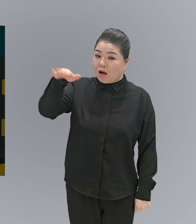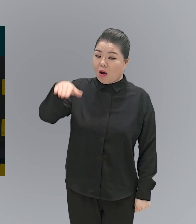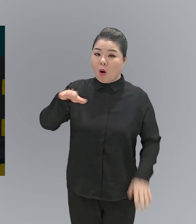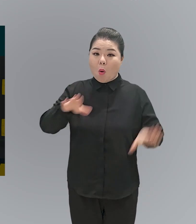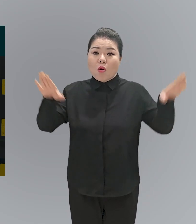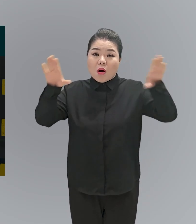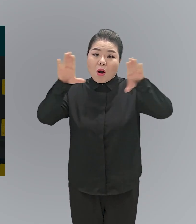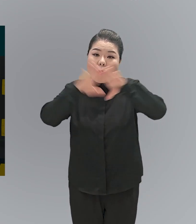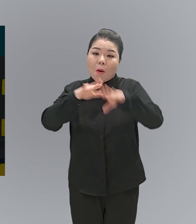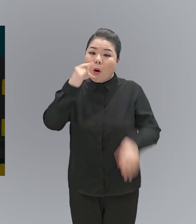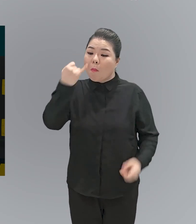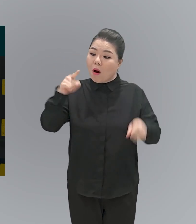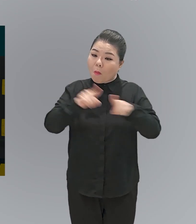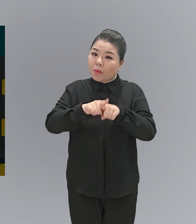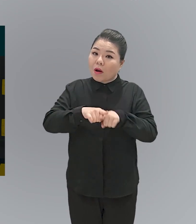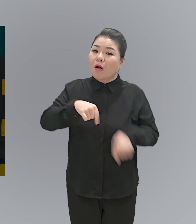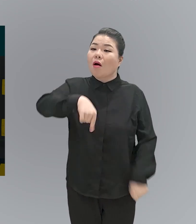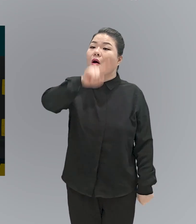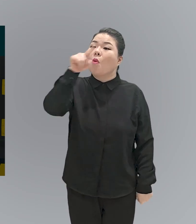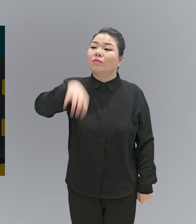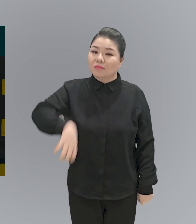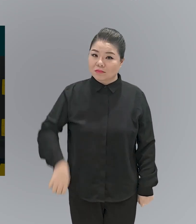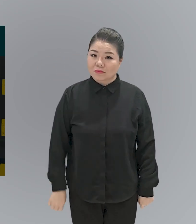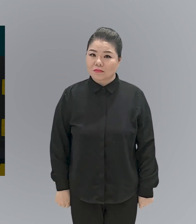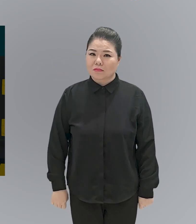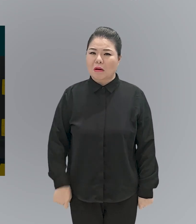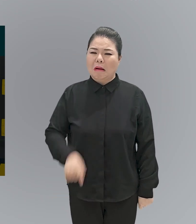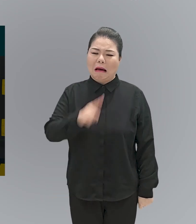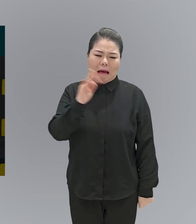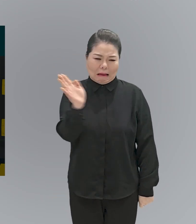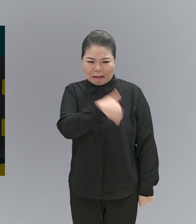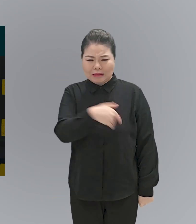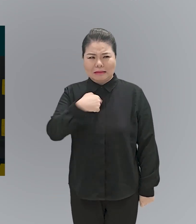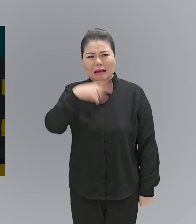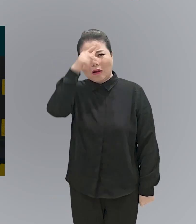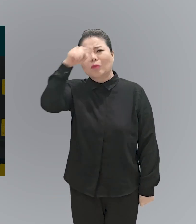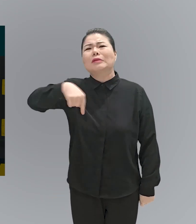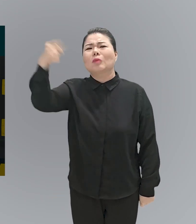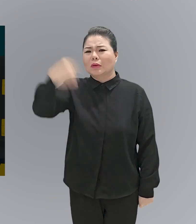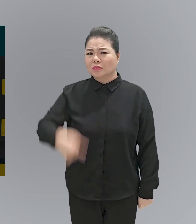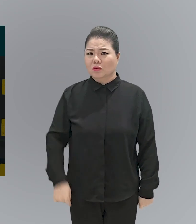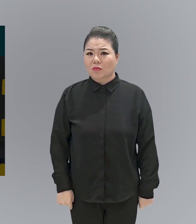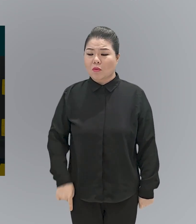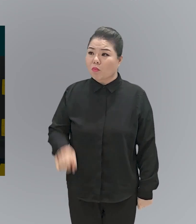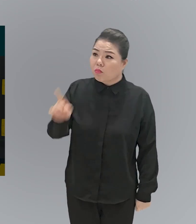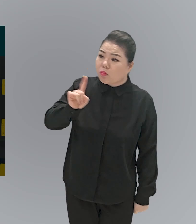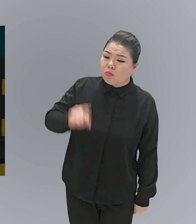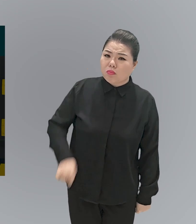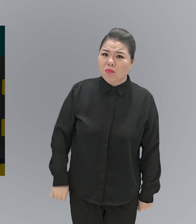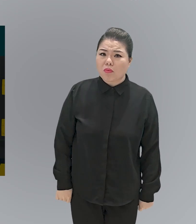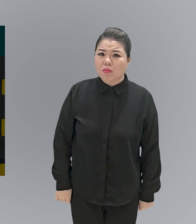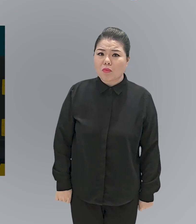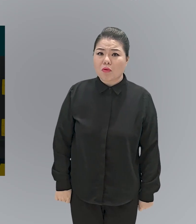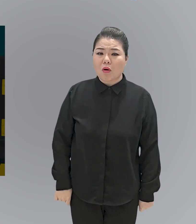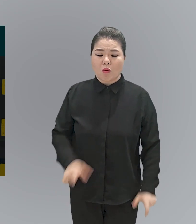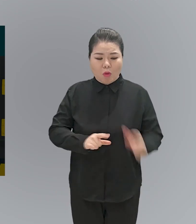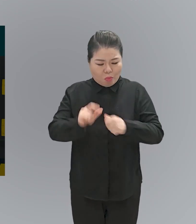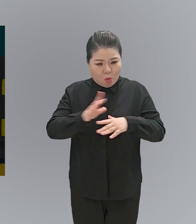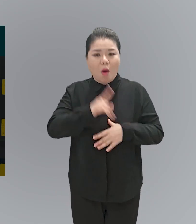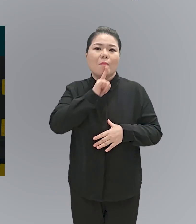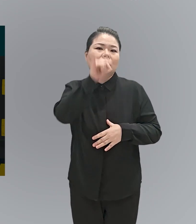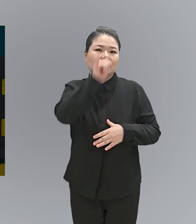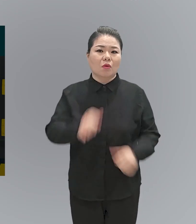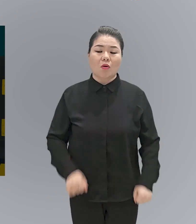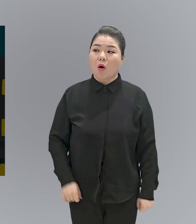봄시신애야, 오늘 밤 엄마랑 어디 갔었어? 말 마라, 나 경찰서 왔다. 헐, 뭐라고? 그거보다 더 깜짝 놀랄 뉴스가